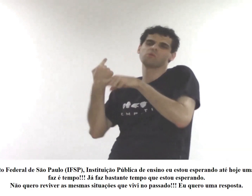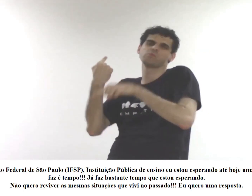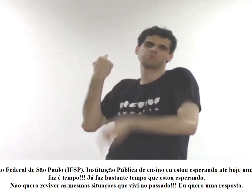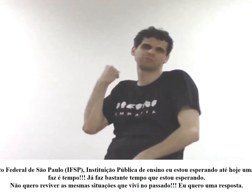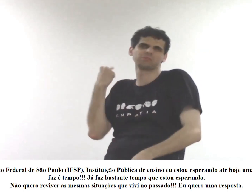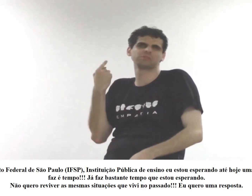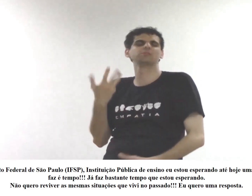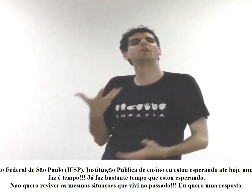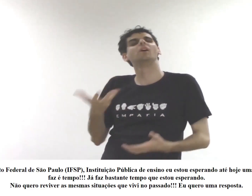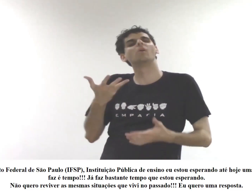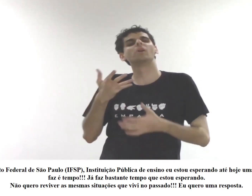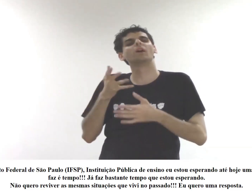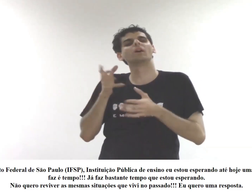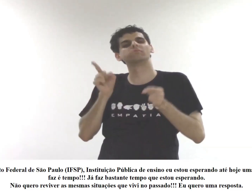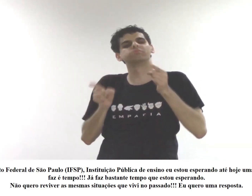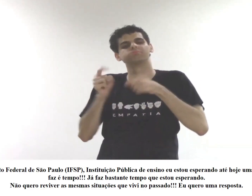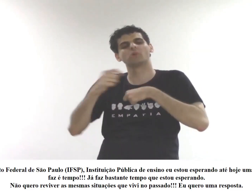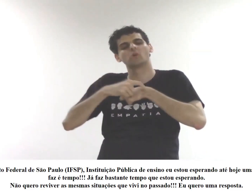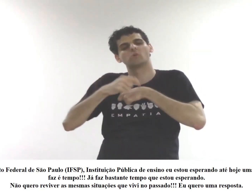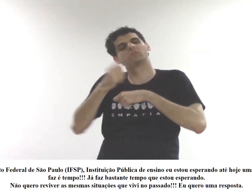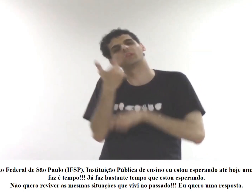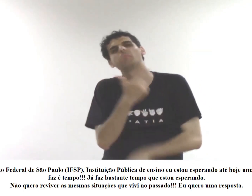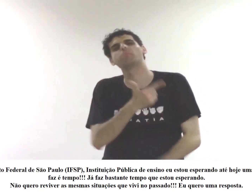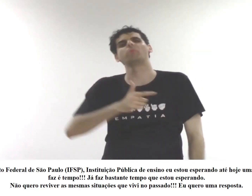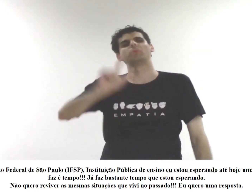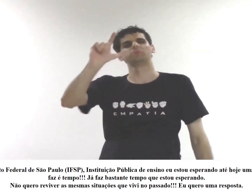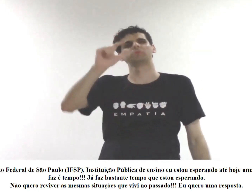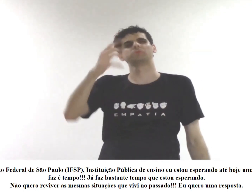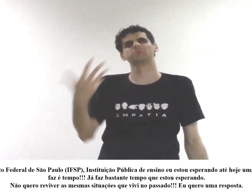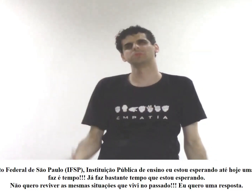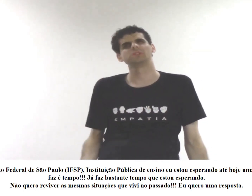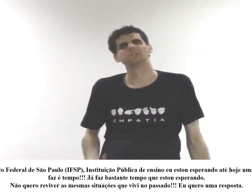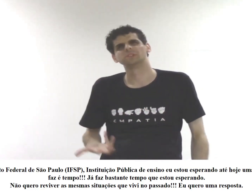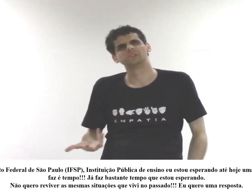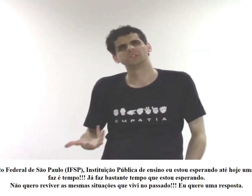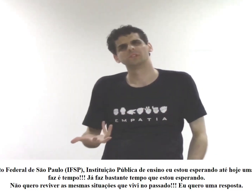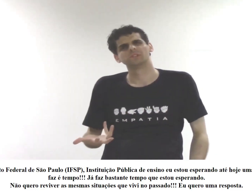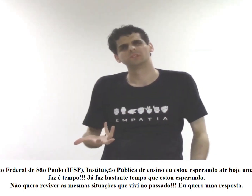quero reviver as mesmas situações que já vivi no passado.